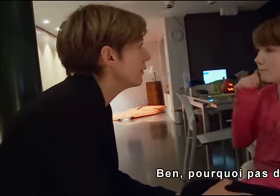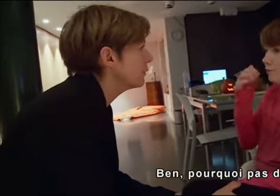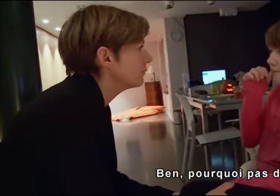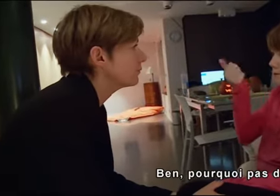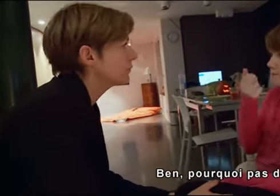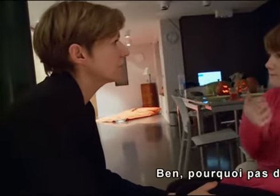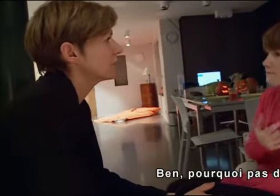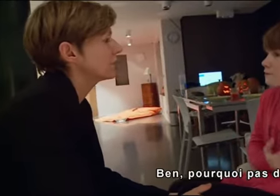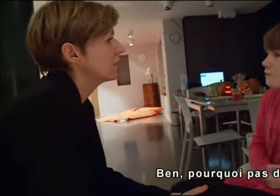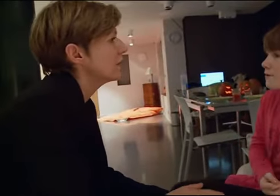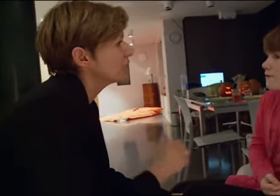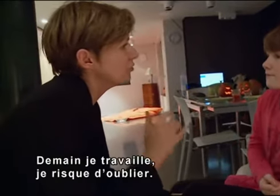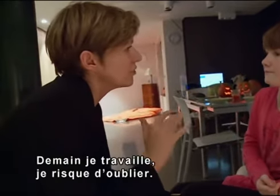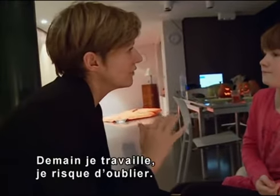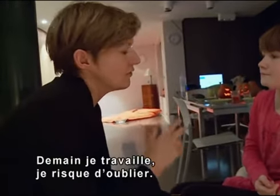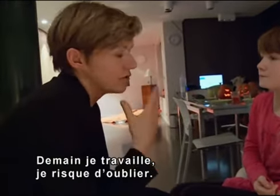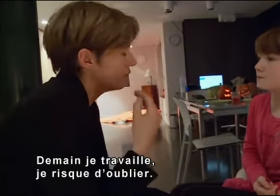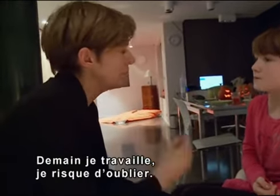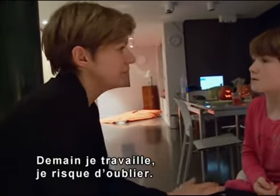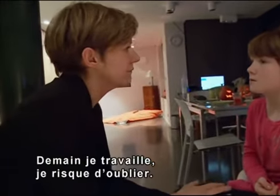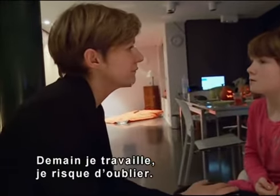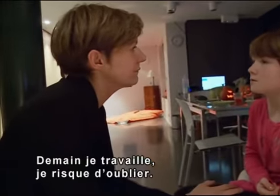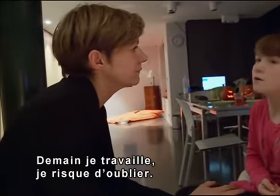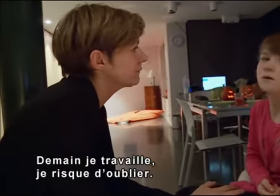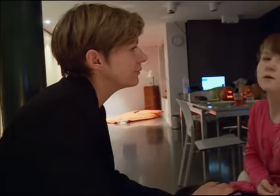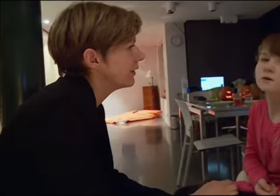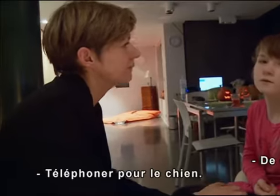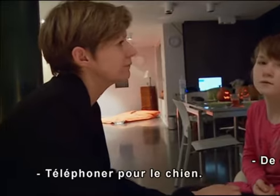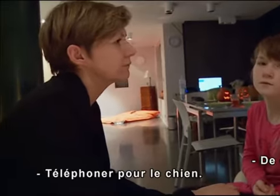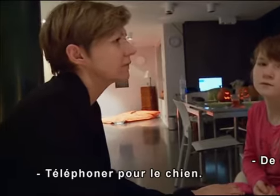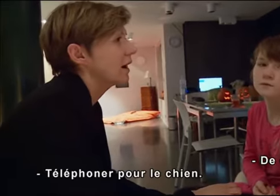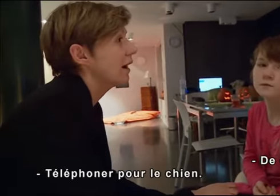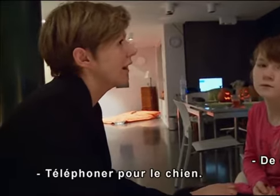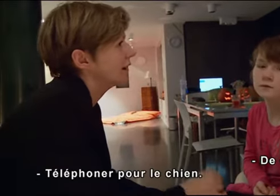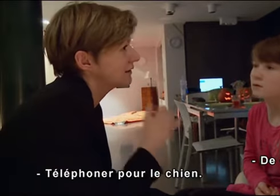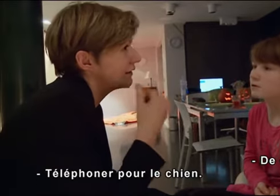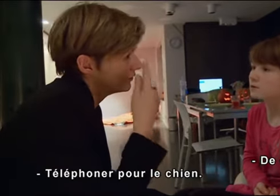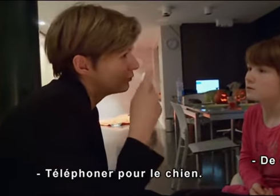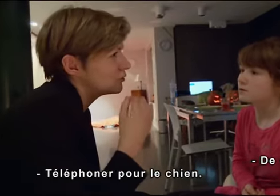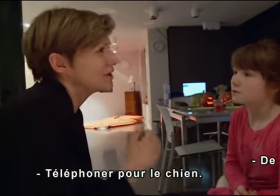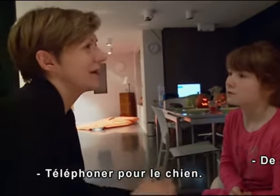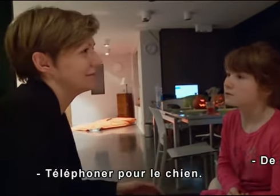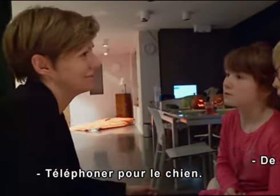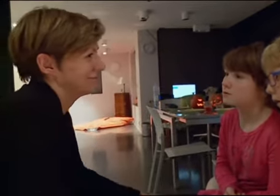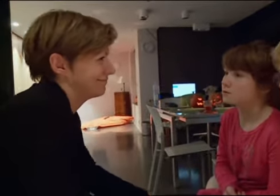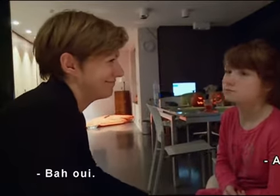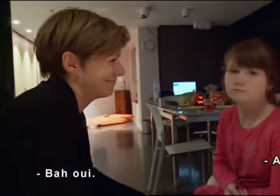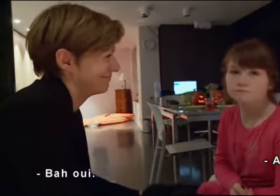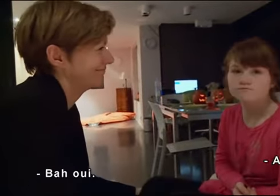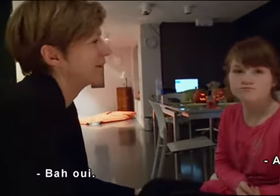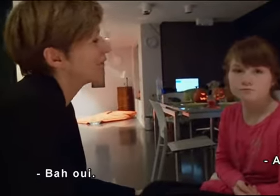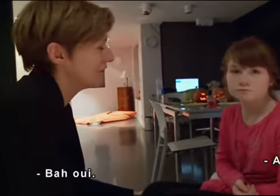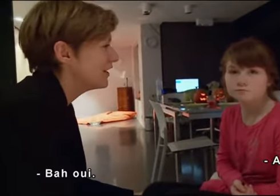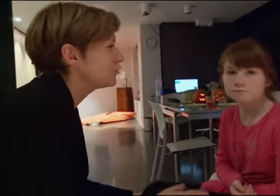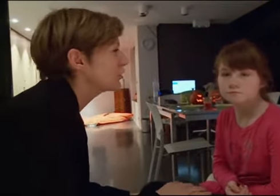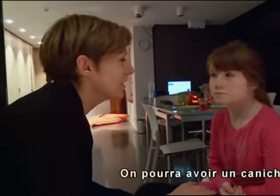Donc pas pourquoi pas demain? Parce que demain je vais travailler, je m'oublie. De quoi? De quoi? Téléphoner pour le chien. Oh